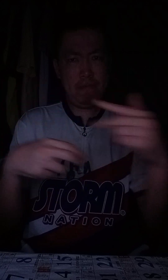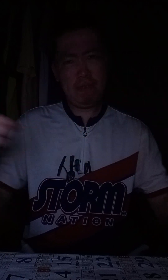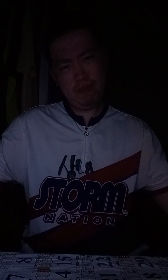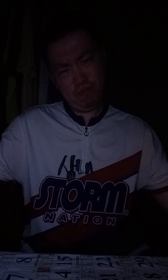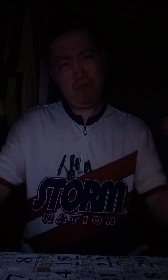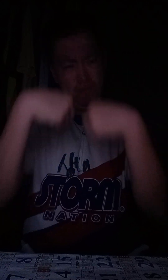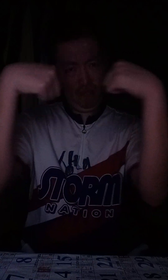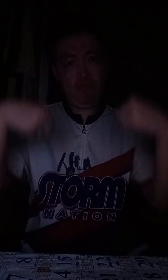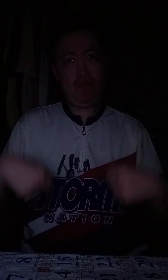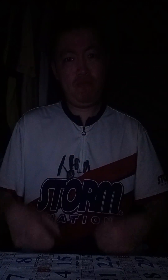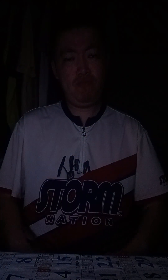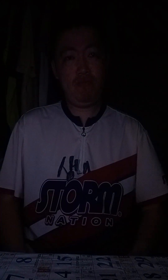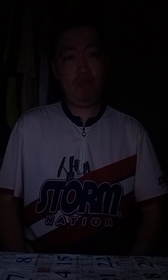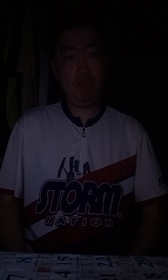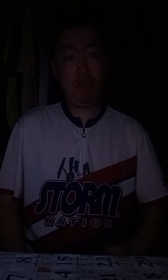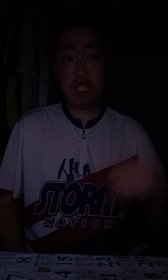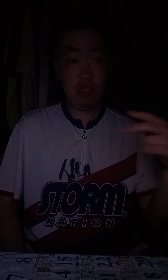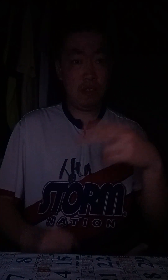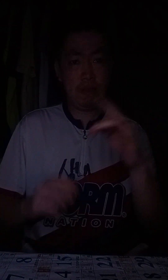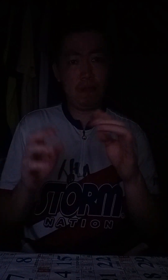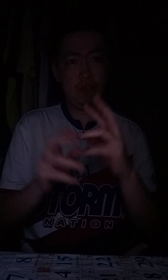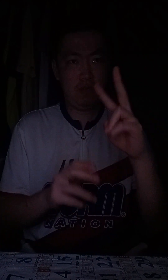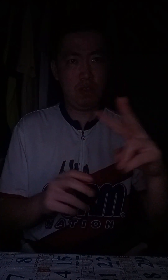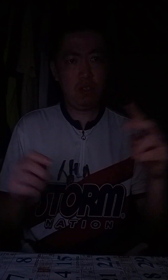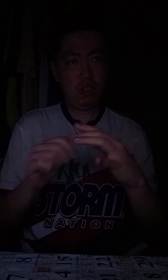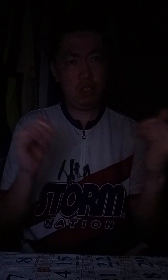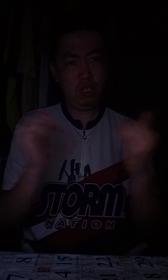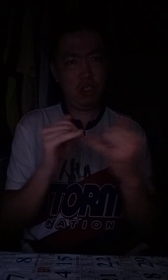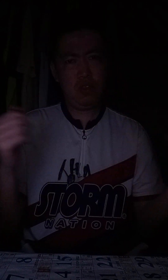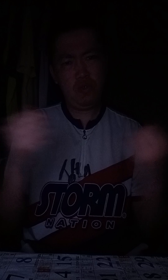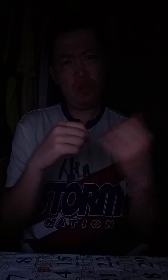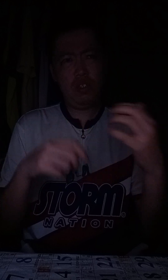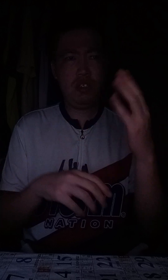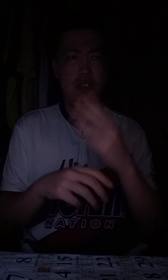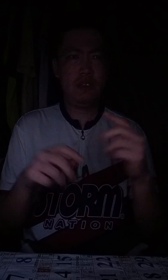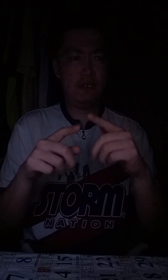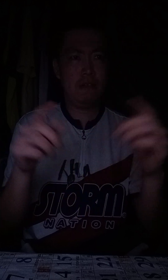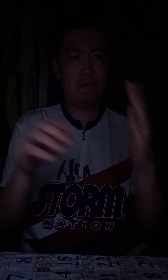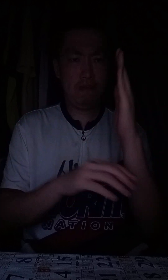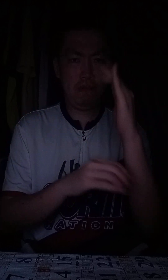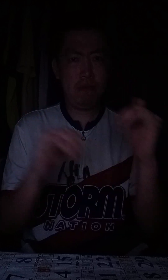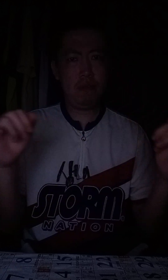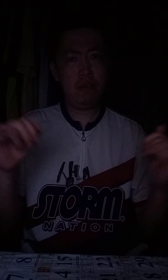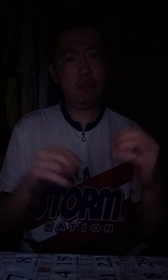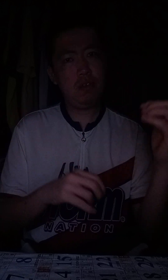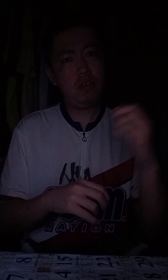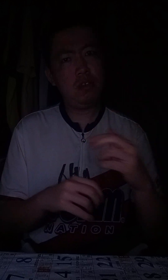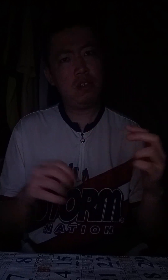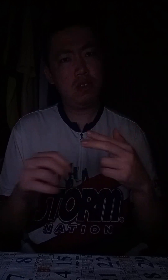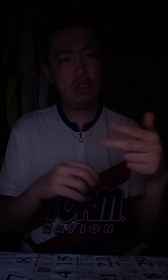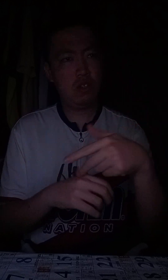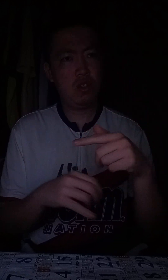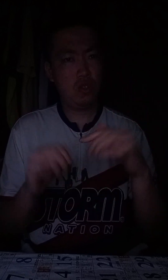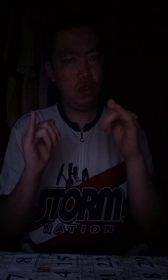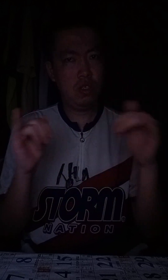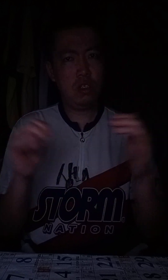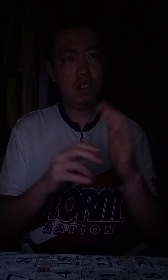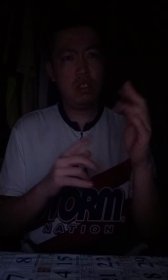부딪혔습니다. 버스는 차량 2대와 충돌한 뒤 막다른 곳에서 멈춰섰고 버스에 타고 있던 승객 17명이